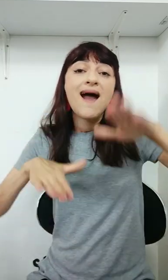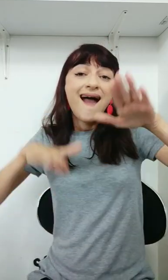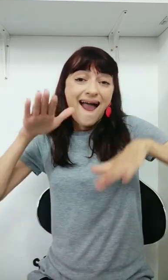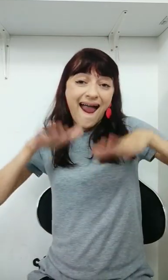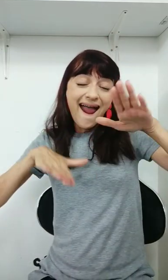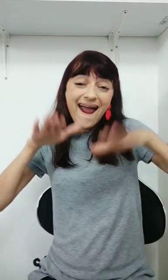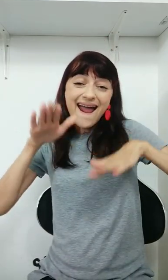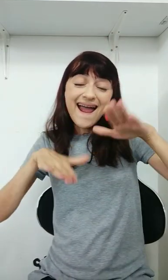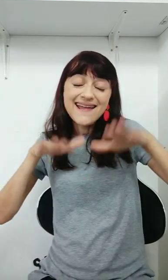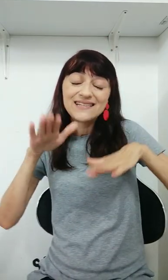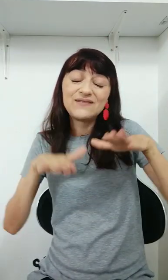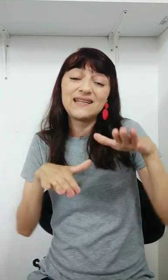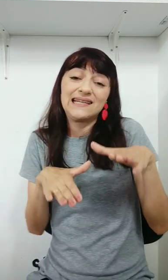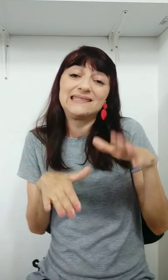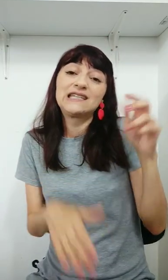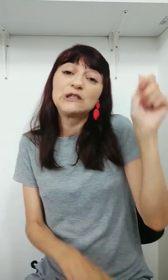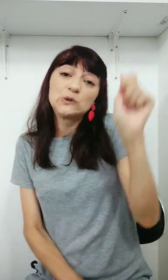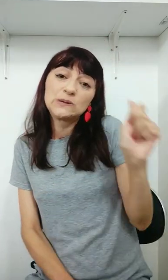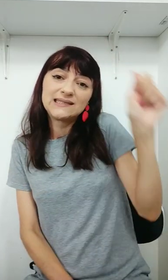esse contexto que talvez as pessoas